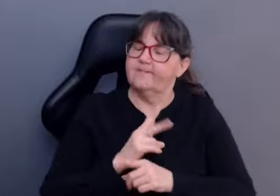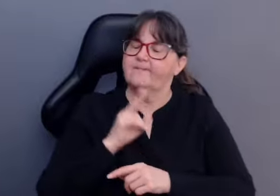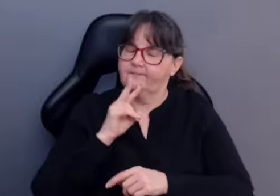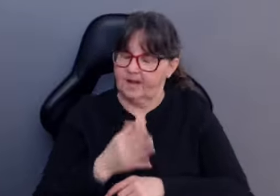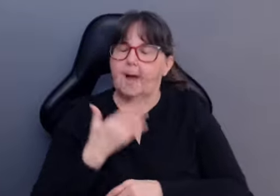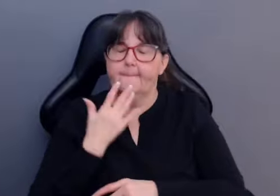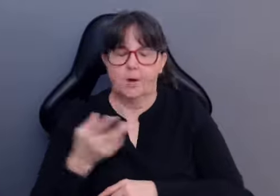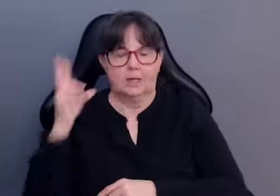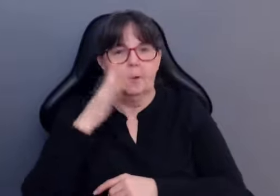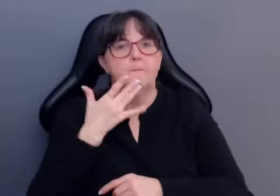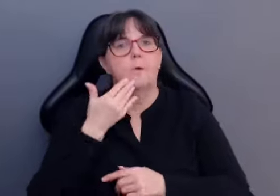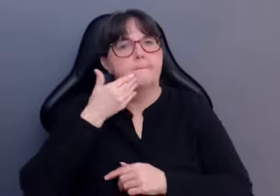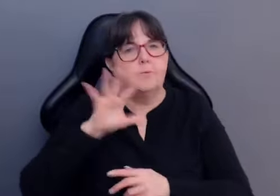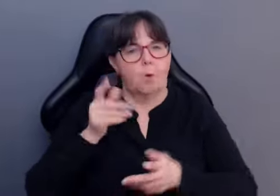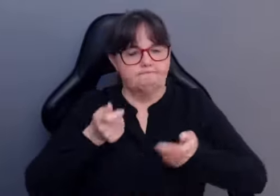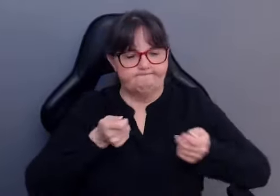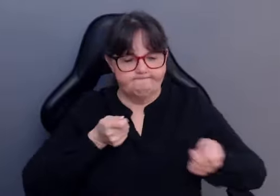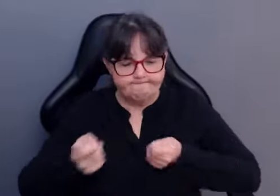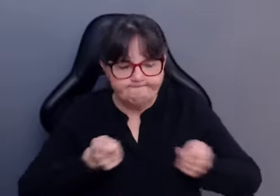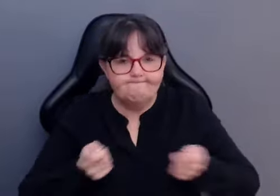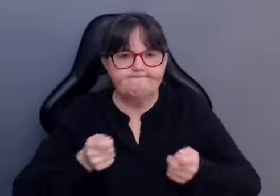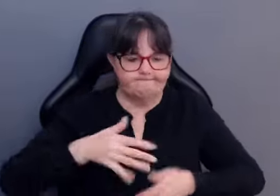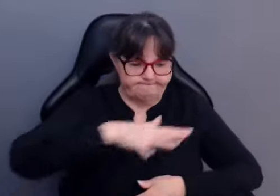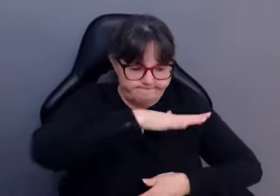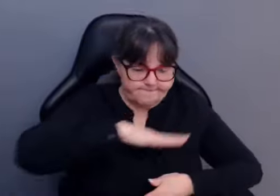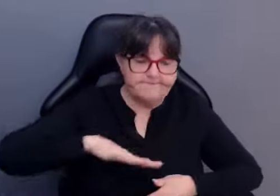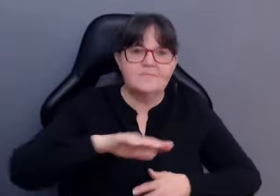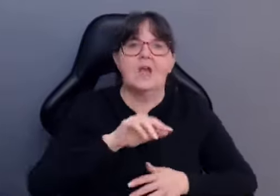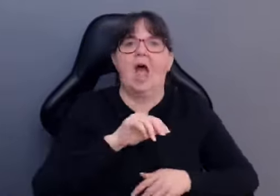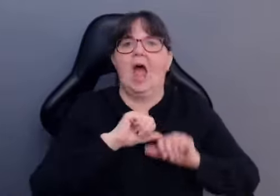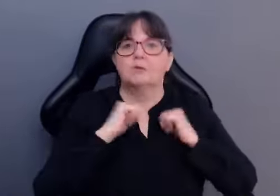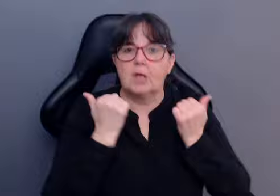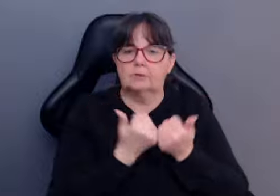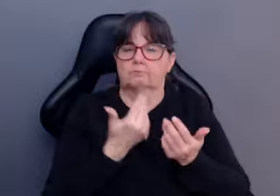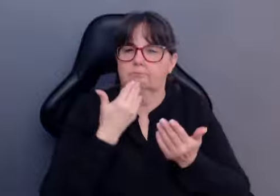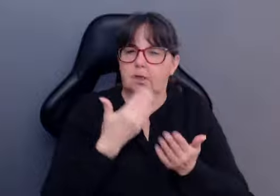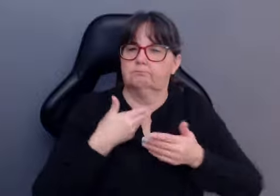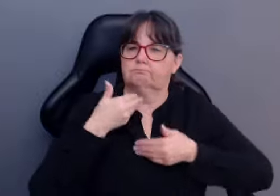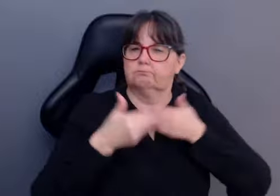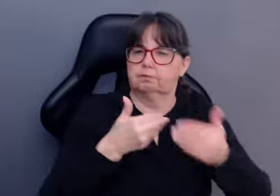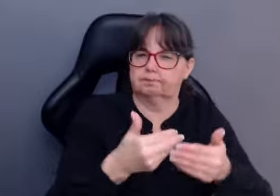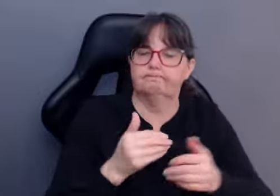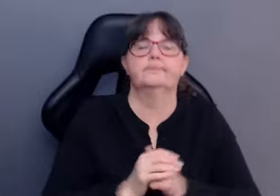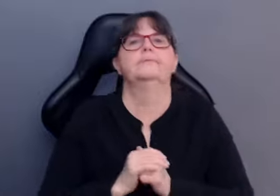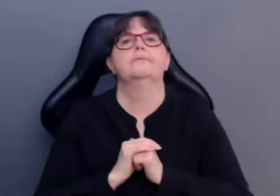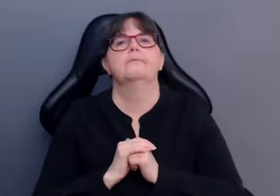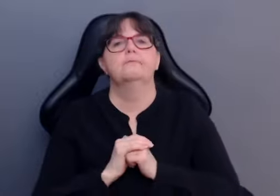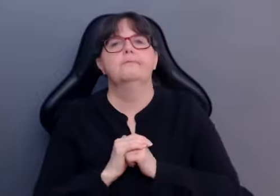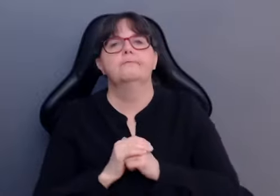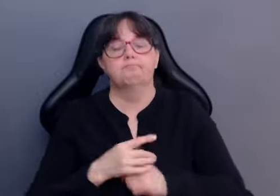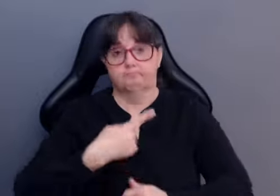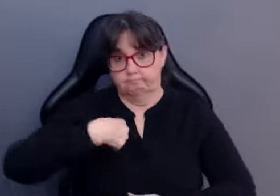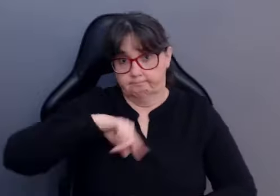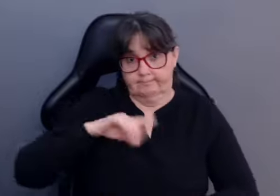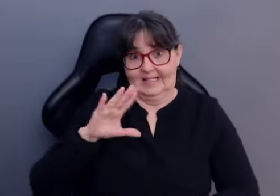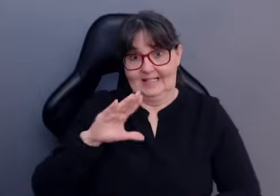bonne administration des affaires de l'organisation. Le Conseil est tenu de